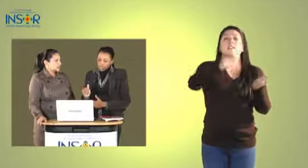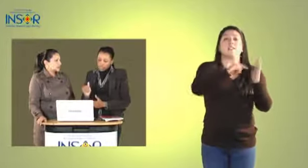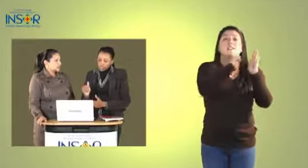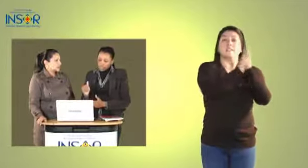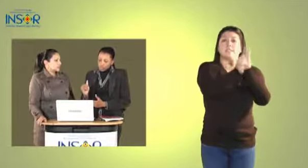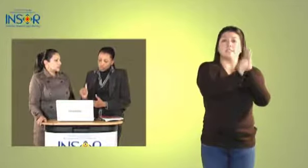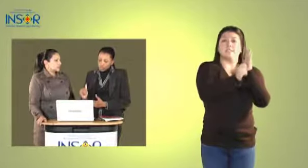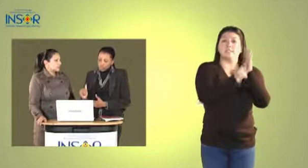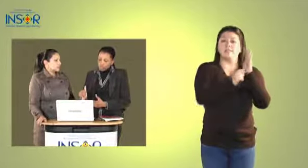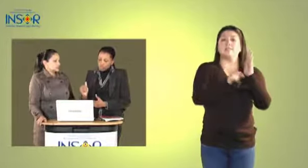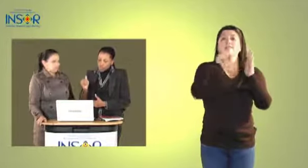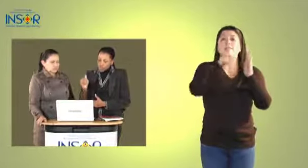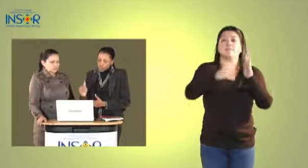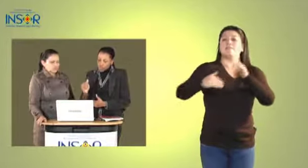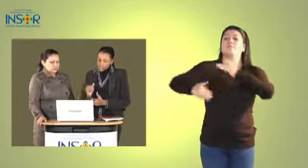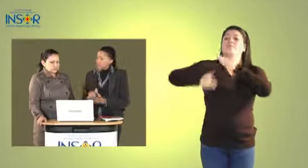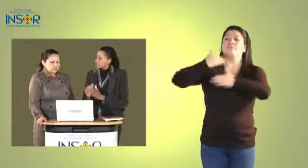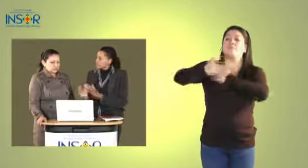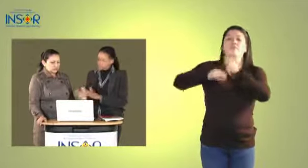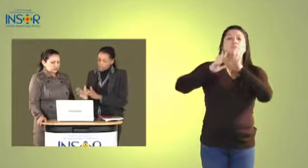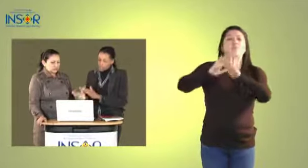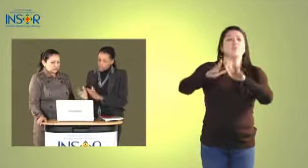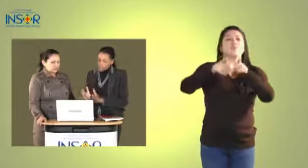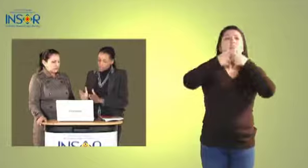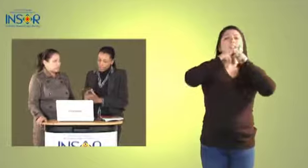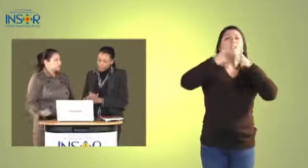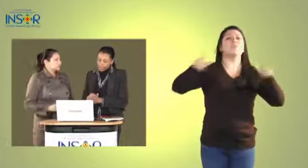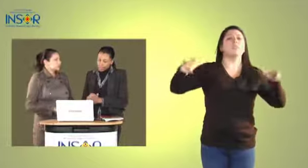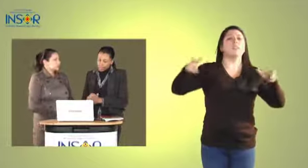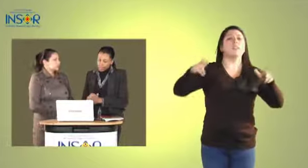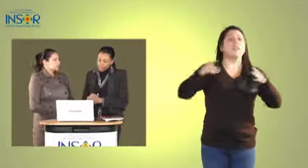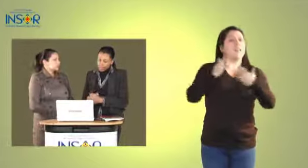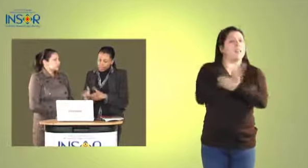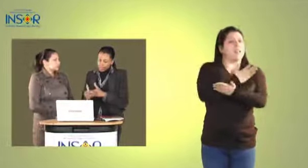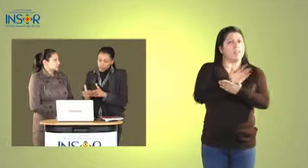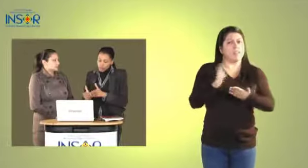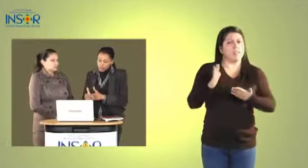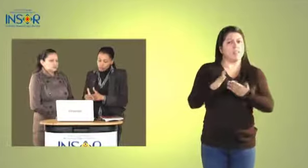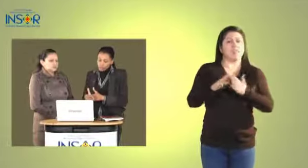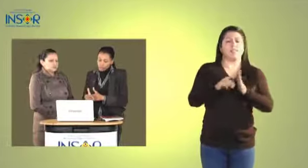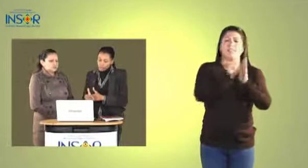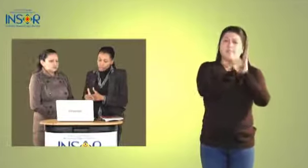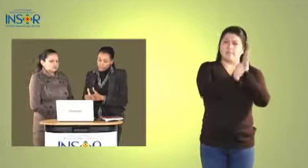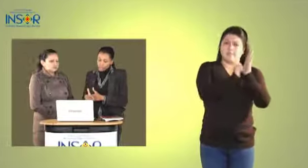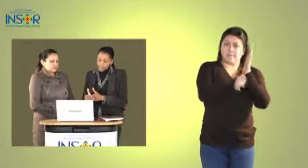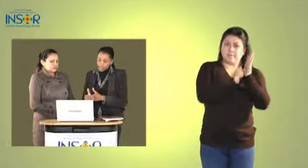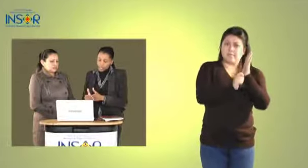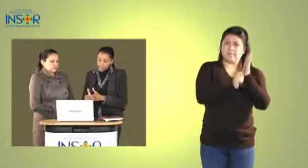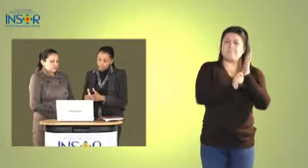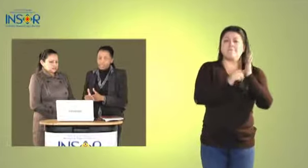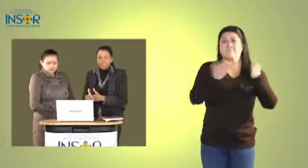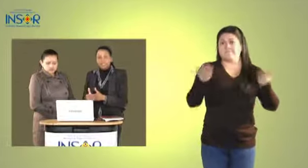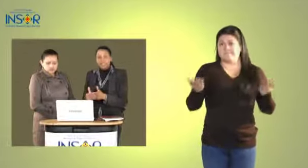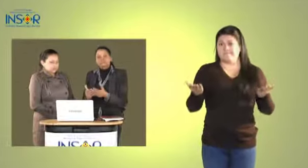un proceso y tiene una función lingüística que va muy separada de lo escrito. Entonces